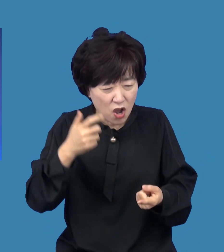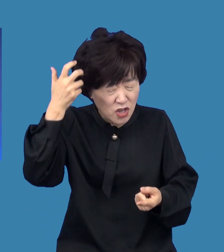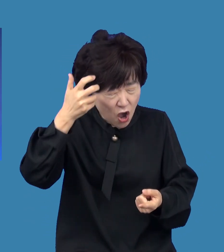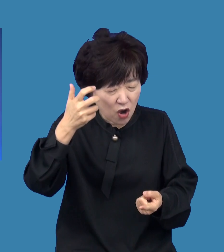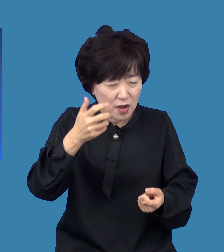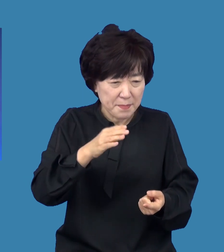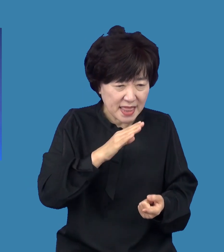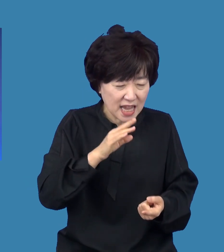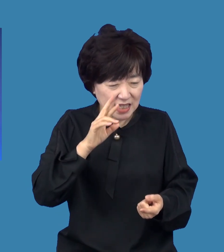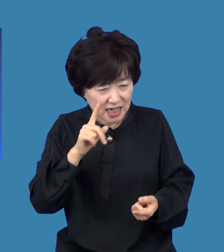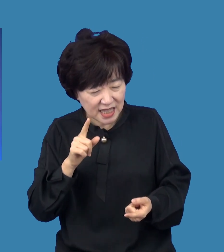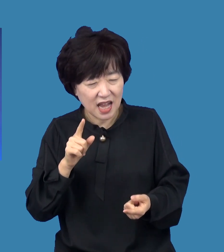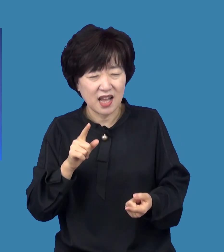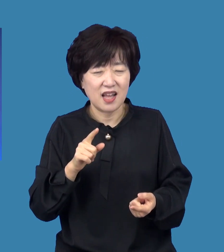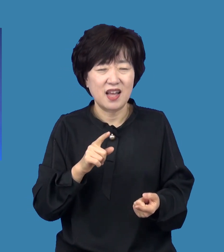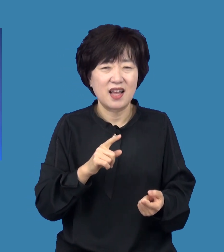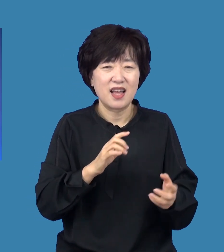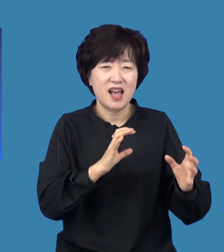아닌지를 이렇게